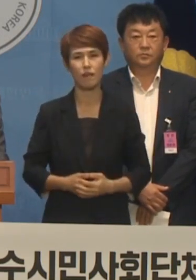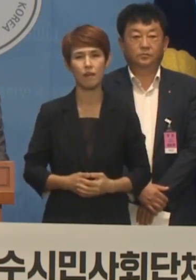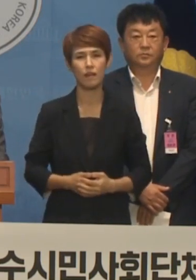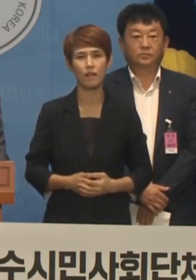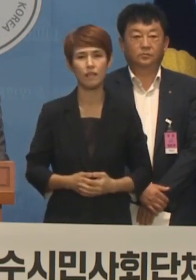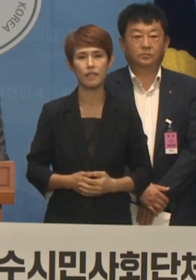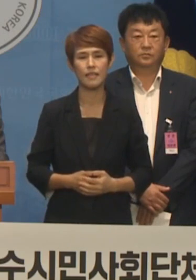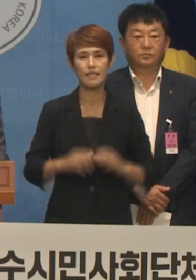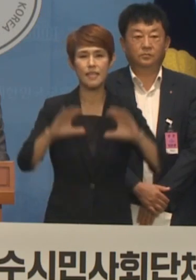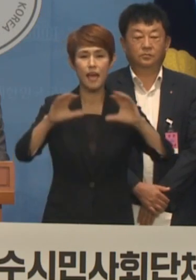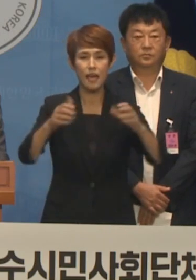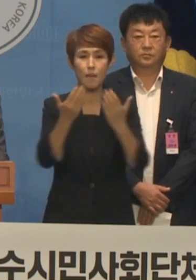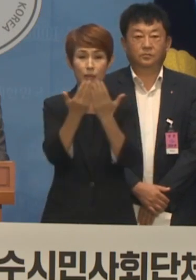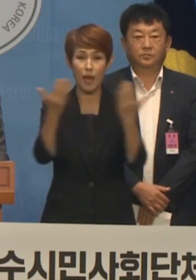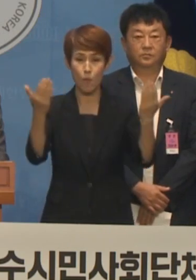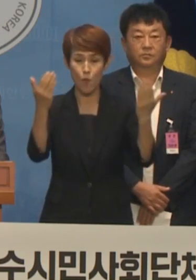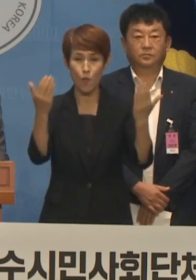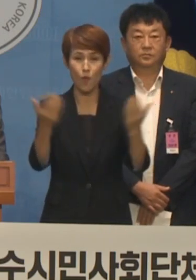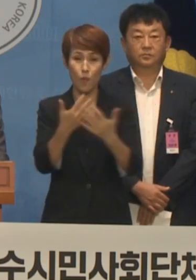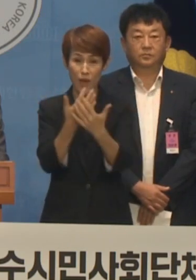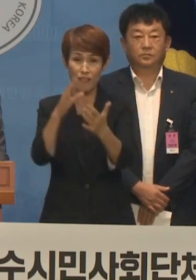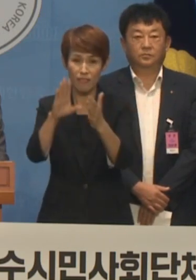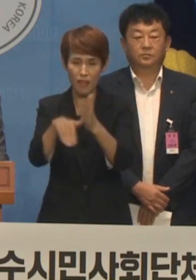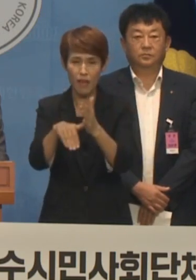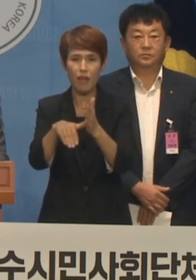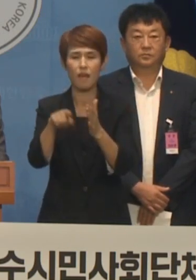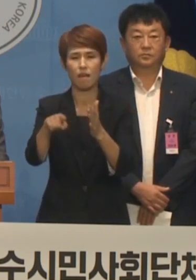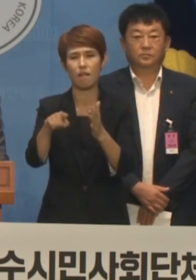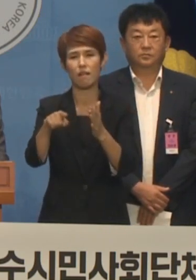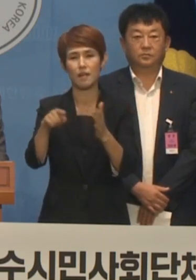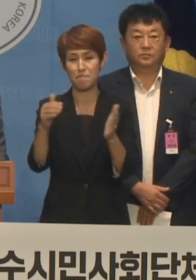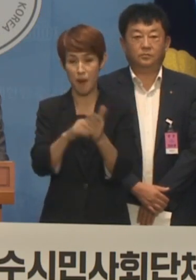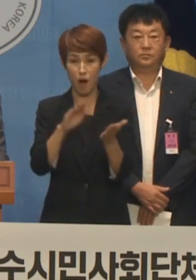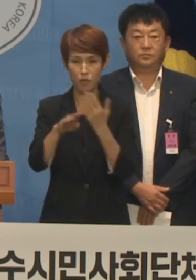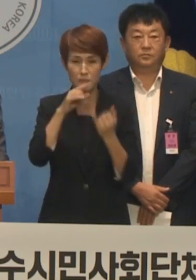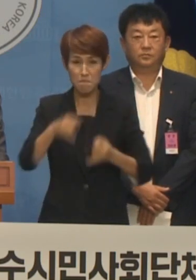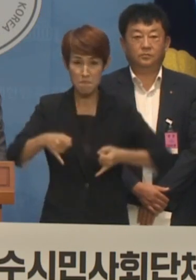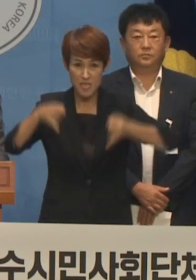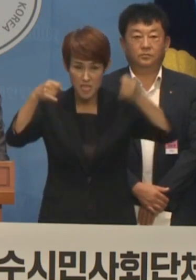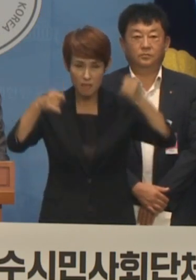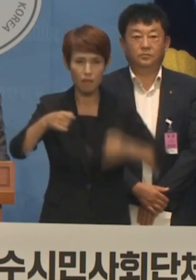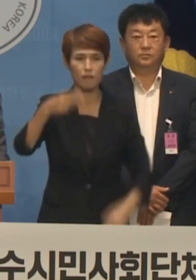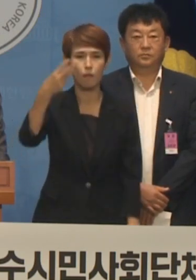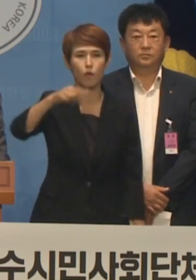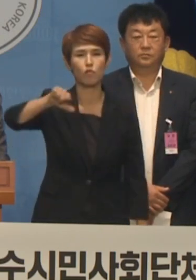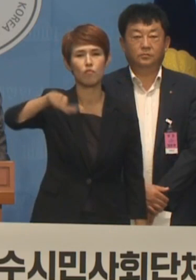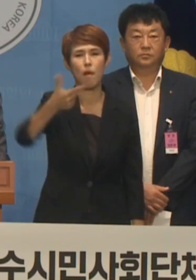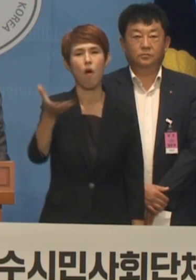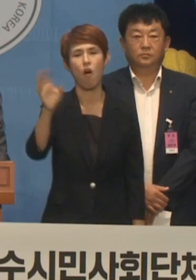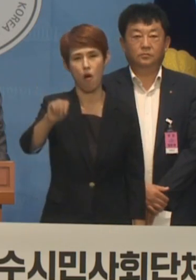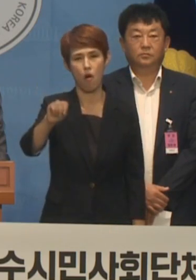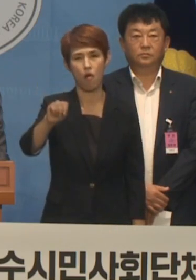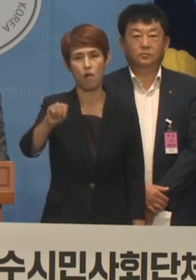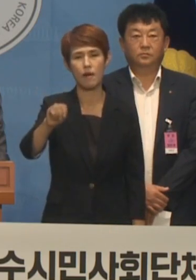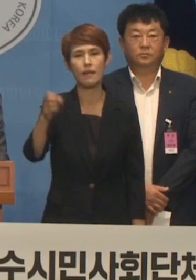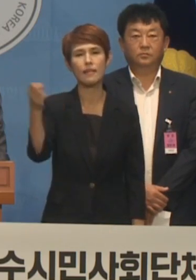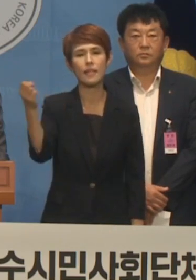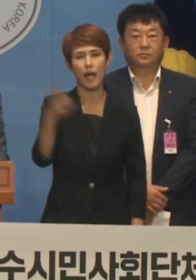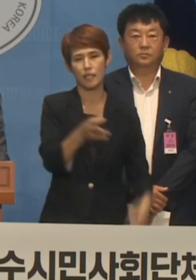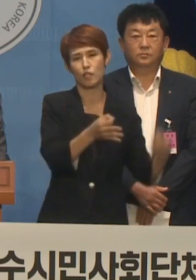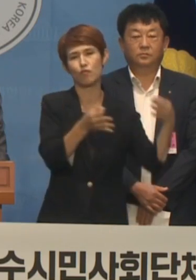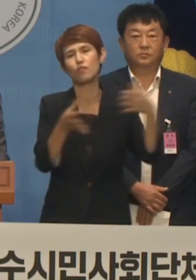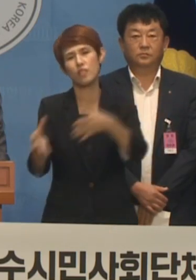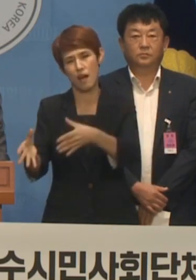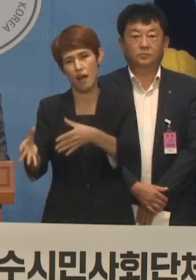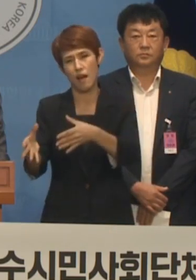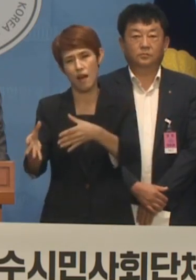박람회를 치르면서 부채로 전환된 국가 선투자금 3,600억 원은 재출자 방식으로 여수